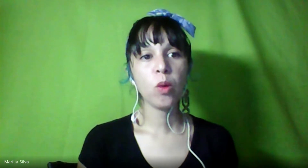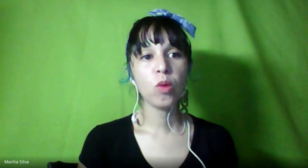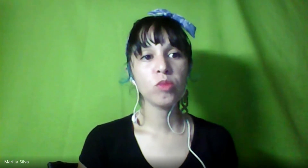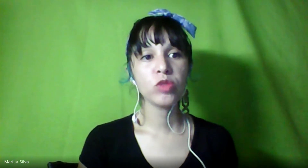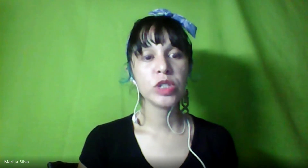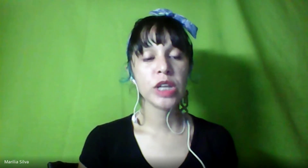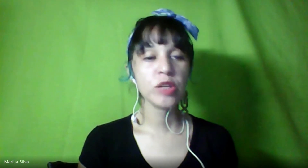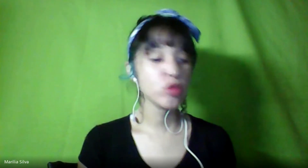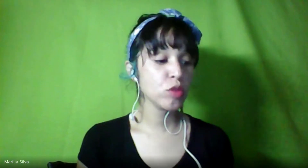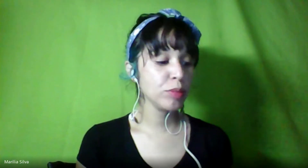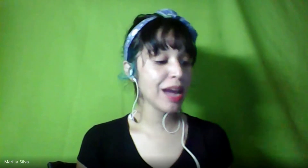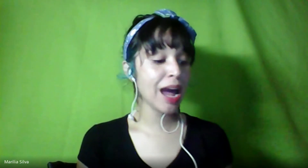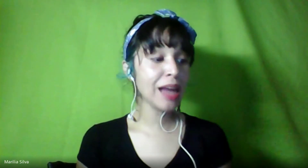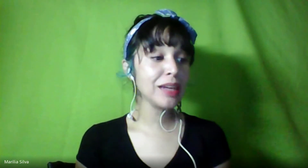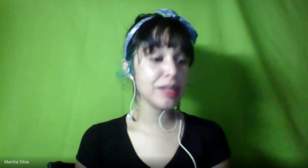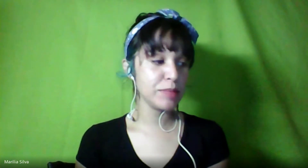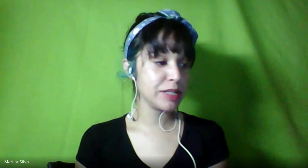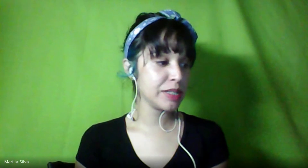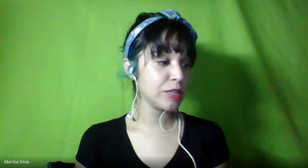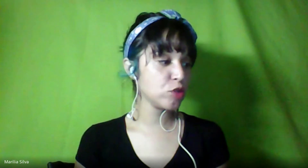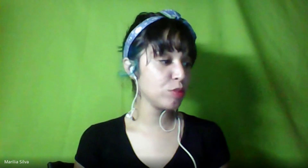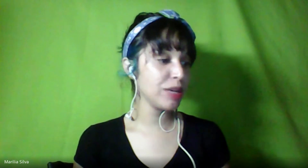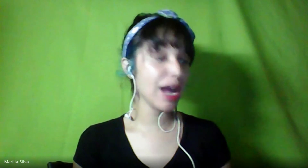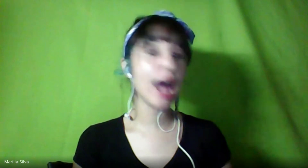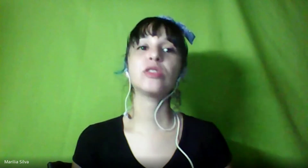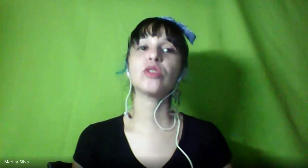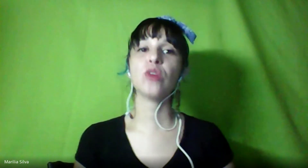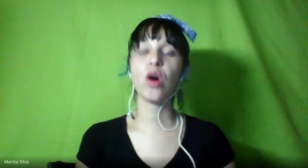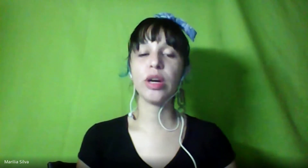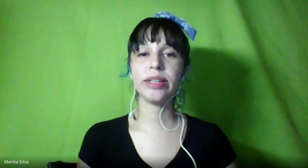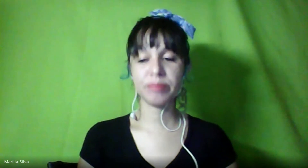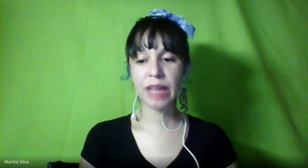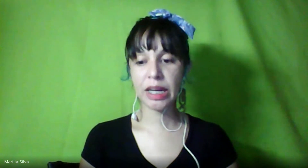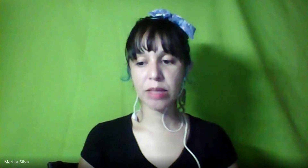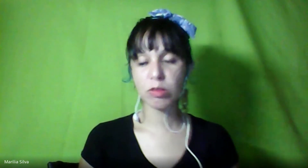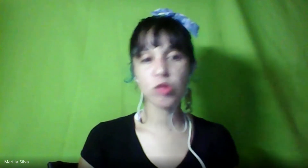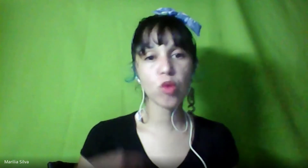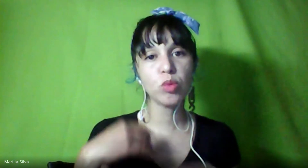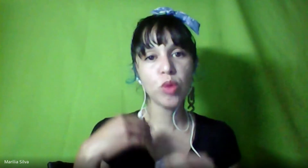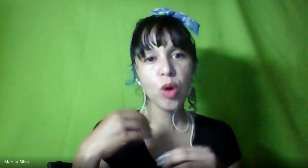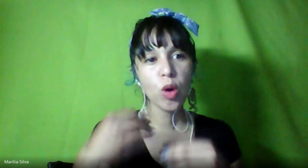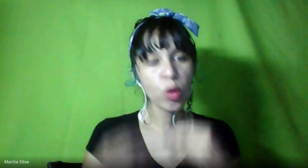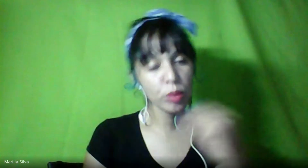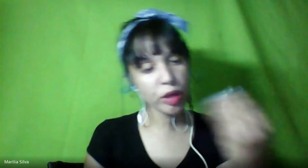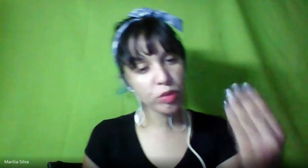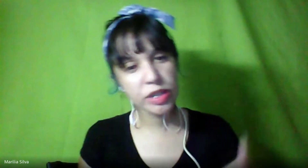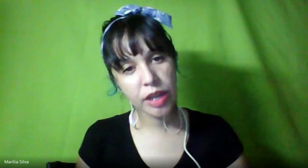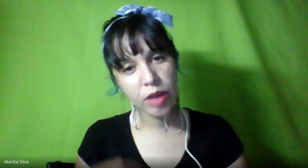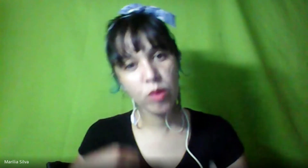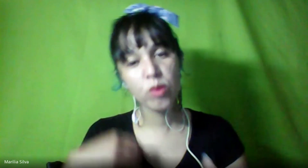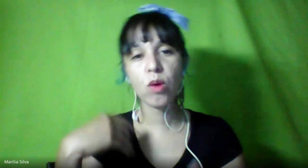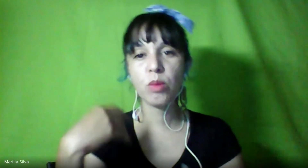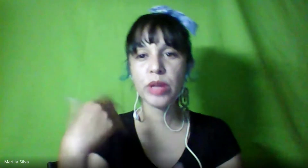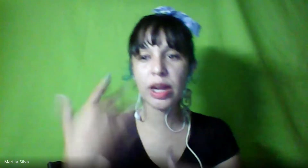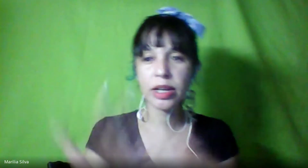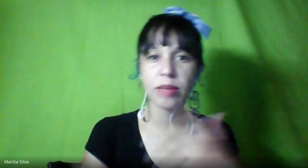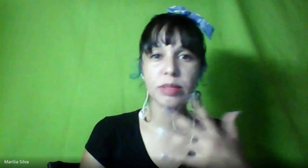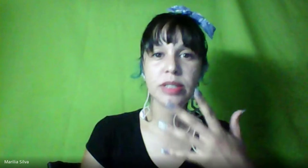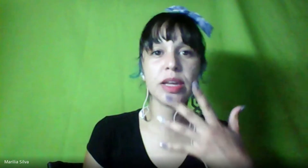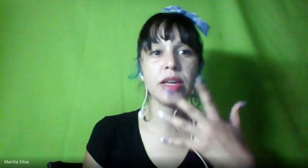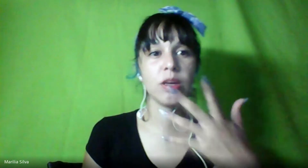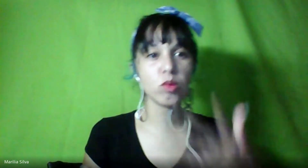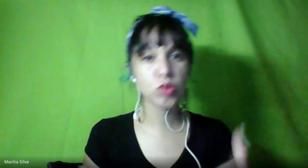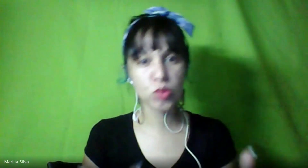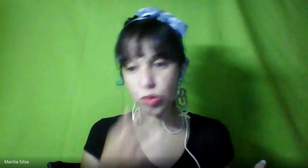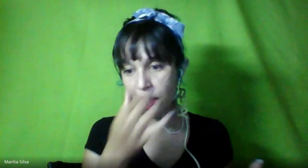um pouco com vocês sobre a Libras, né? Sobre a história da Libras, como que aconteceu, como que a